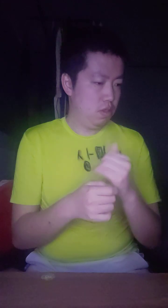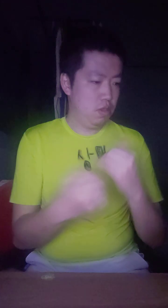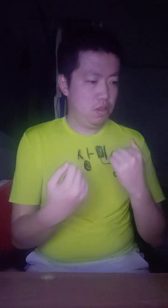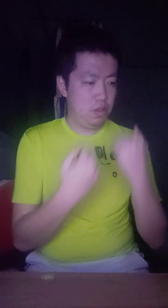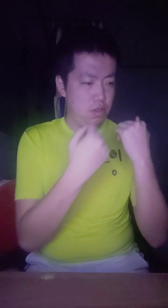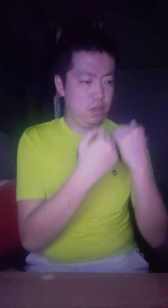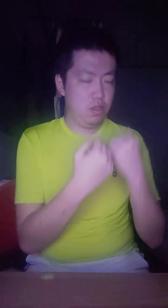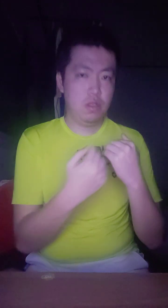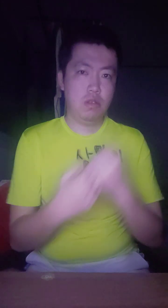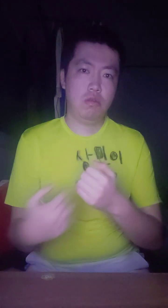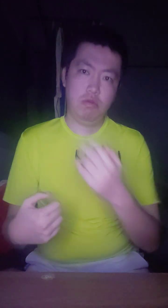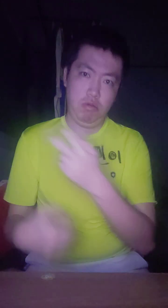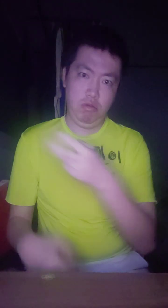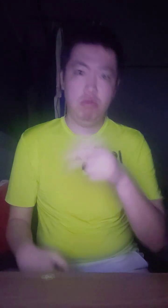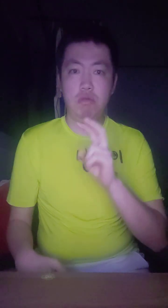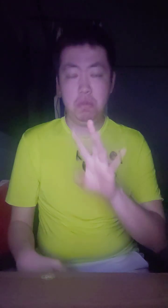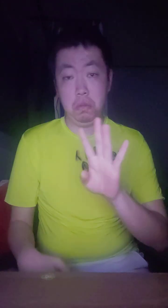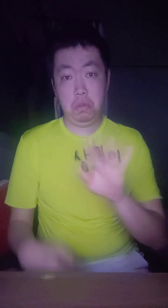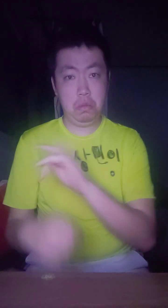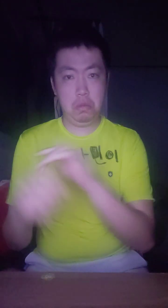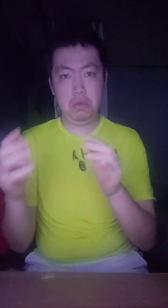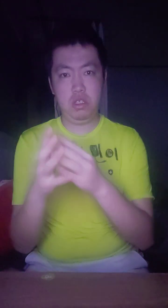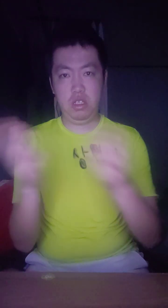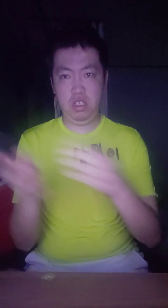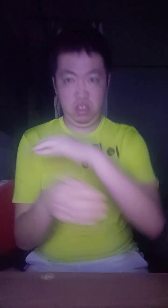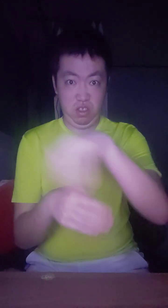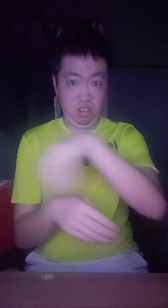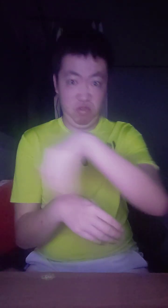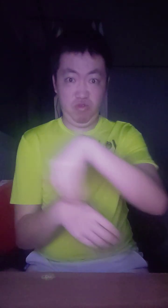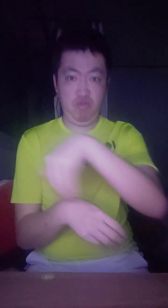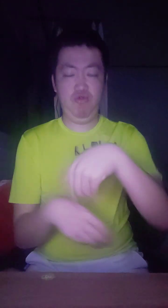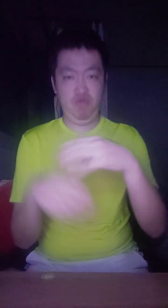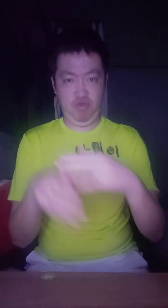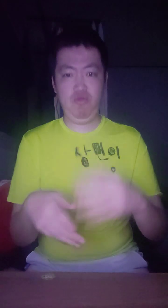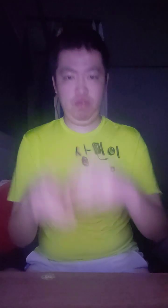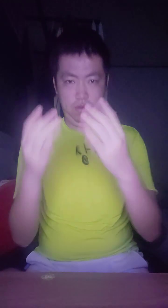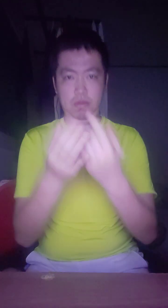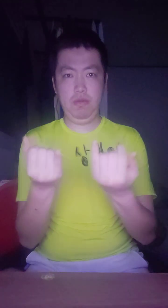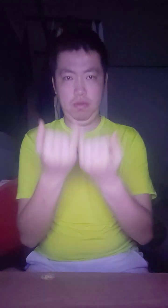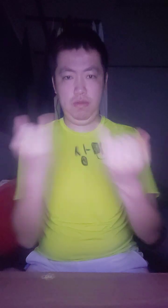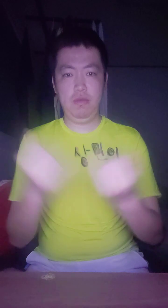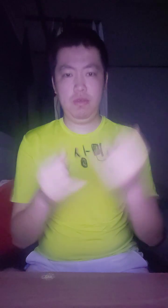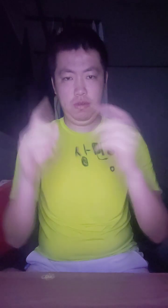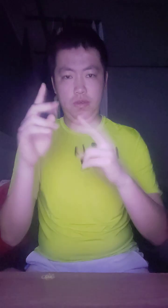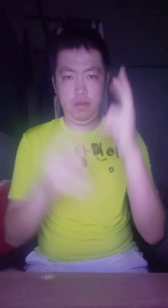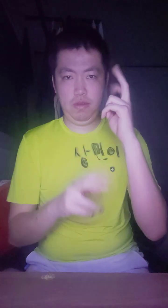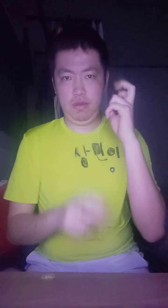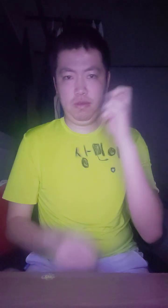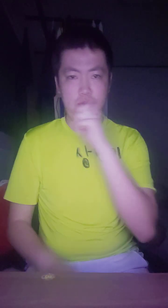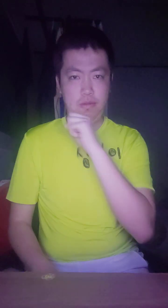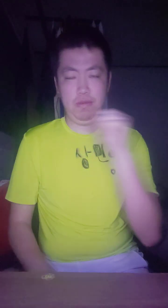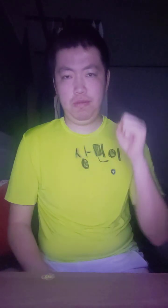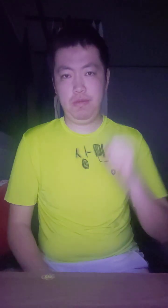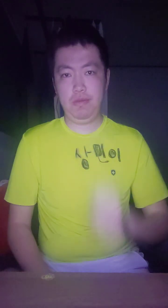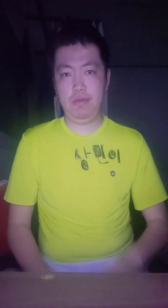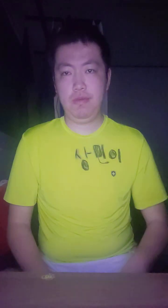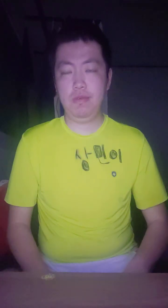집계되는데 한전은 15년 넘는 노후 변압기 교체 지원 사업을 진행하고 있다고 밝혔습니다. SBS